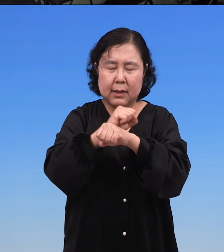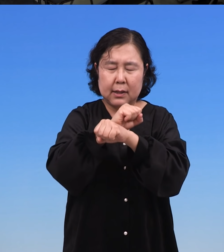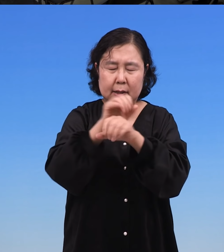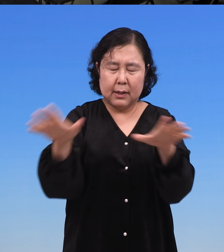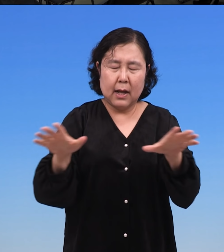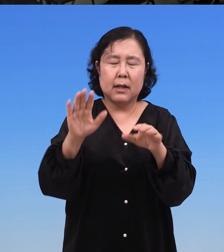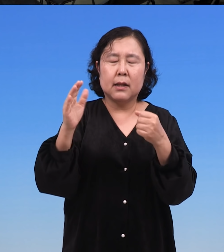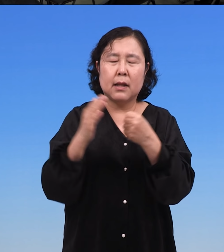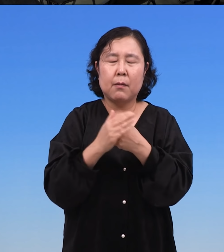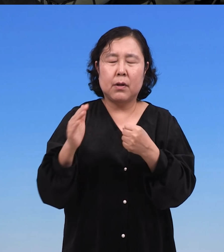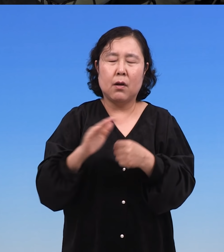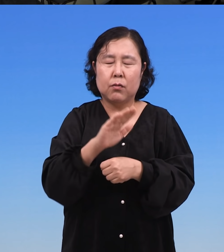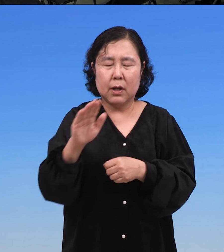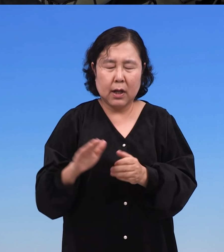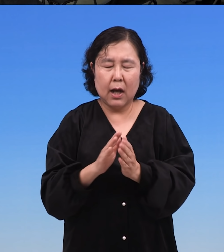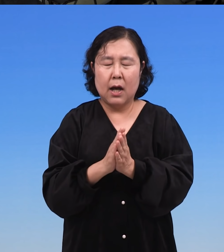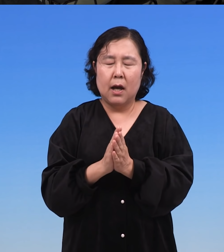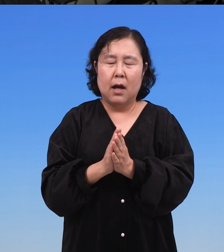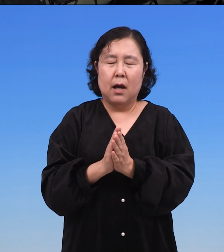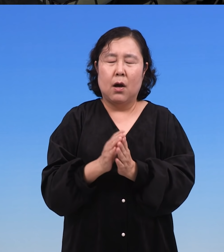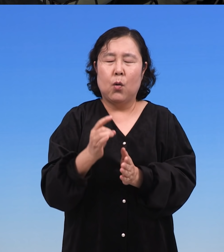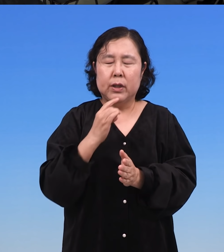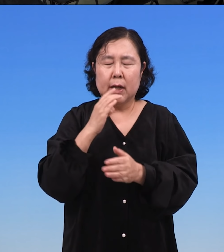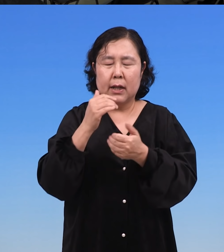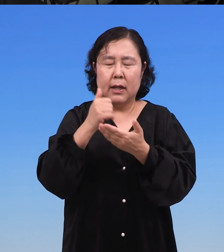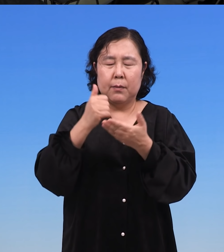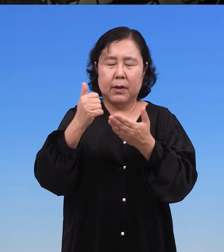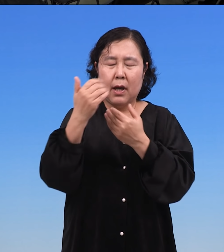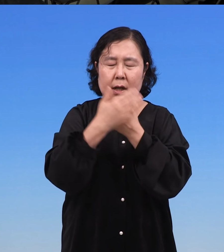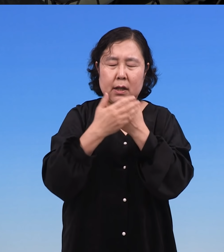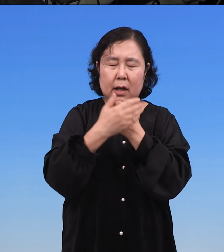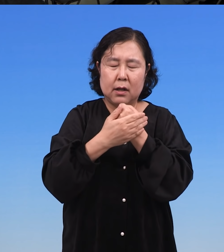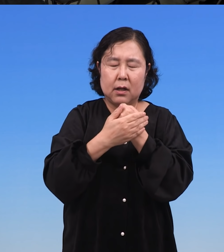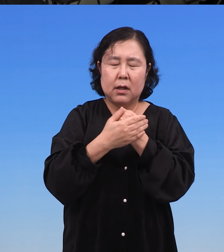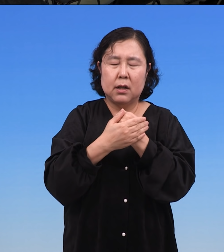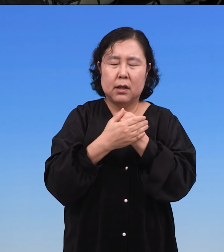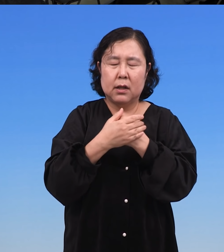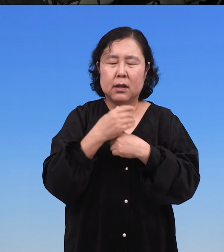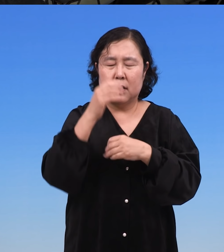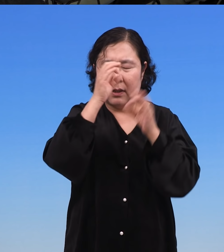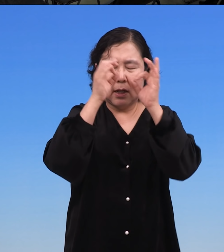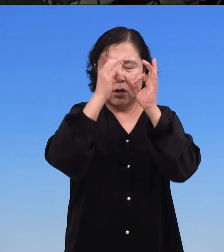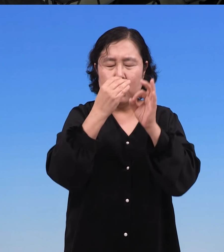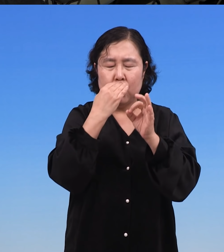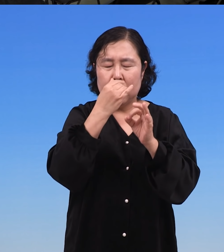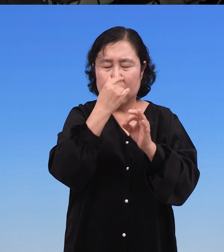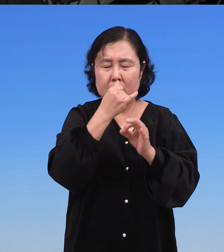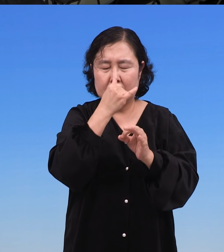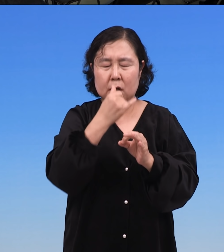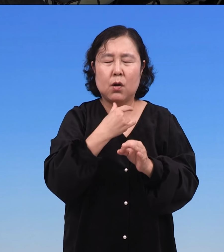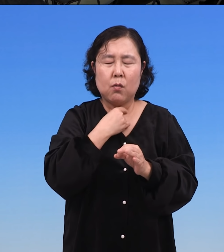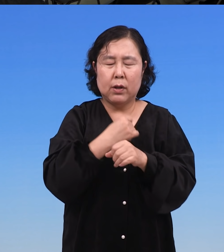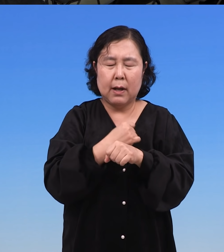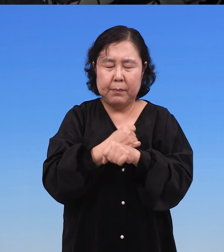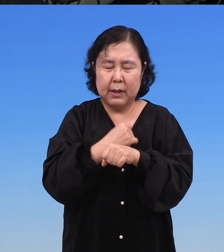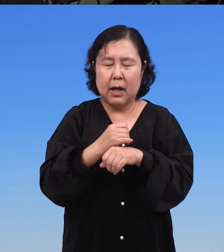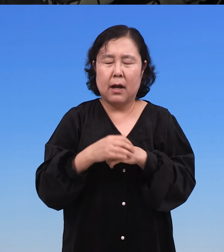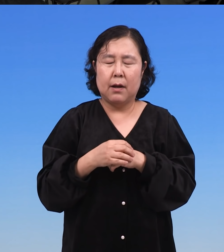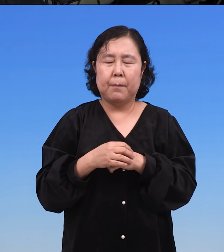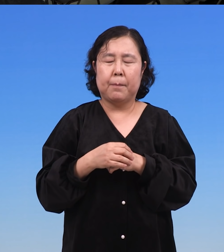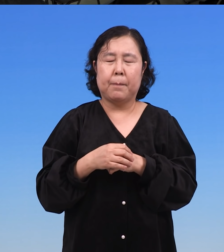두려움 속에 우리가 할 수 있는 일은 오직 하나님 앞에 은혜를 구하는 것이 말씀이 중심이 되게 도와주시고 주여 은혜의